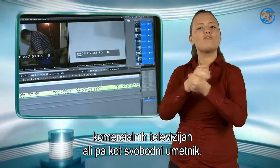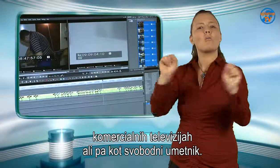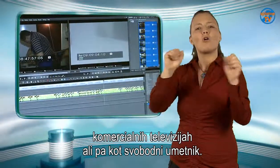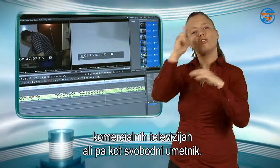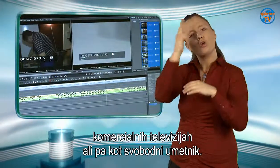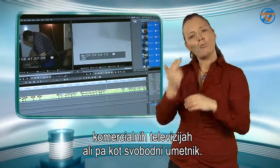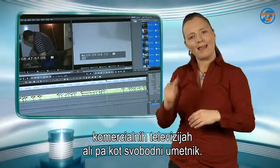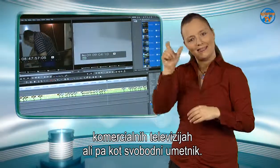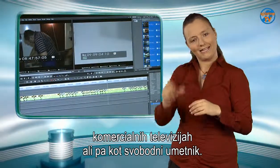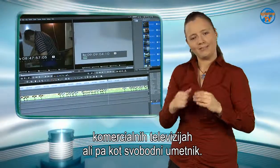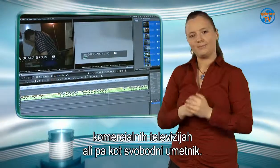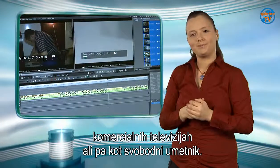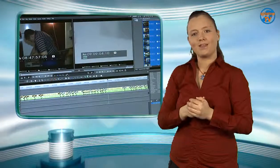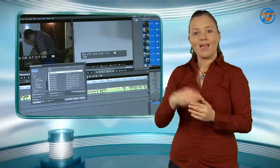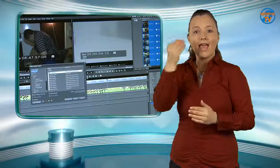umetnik.